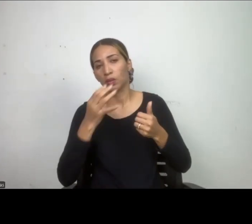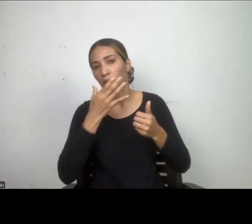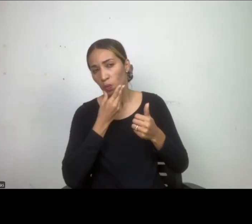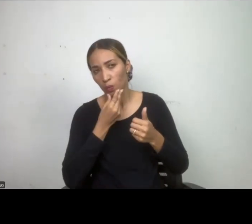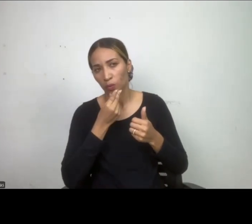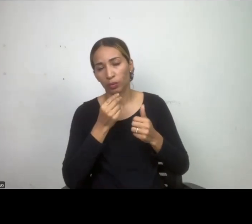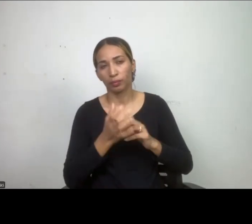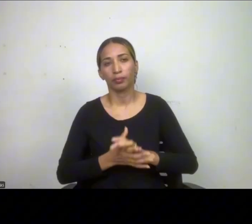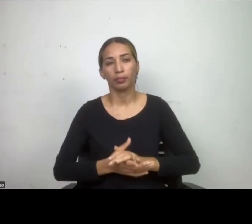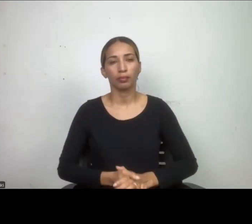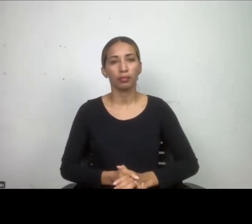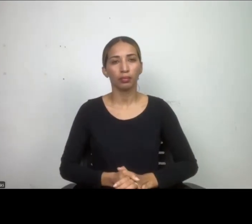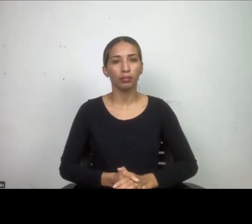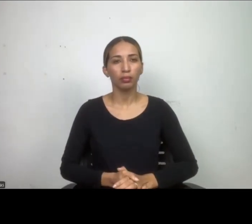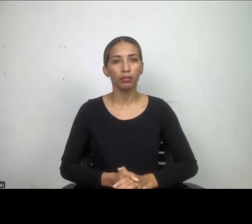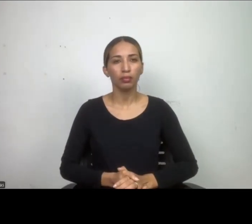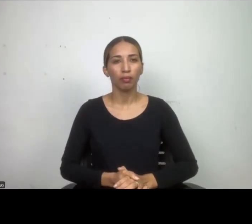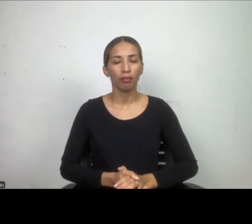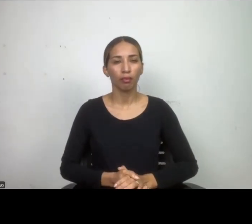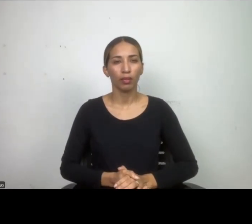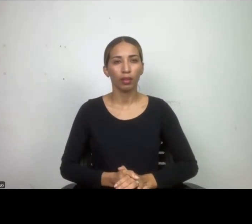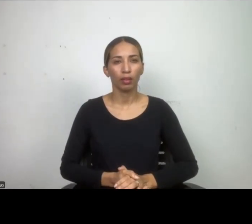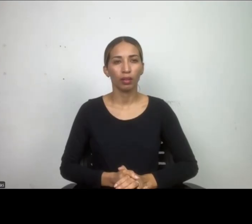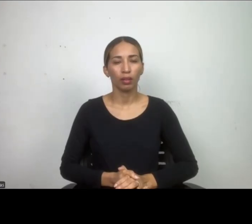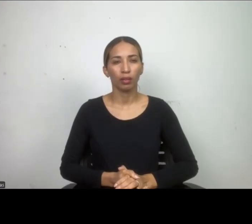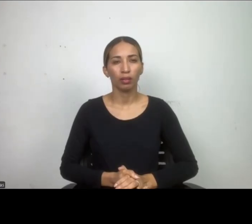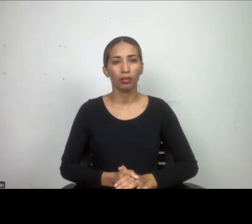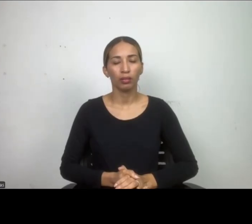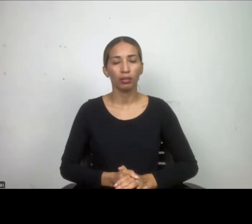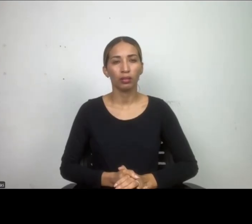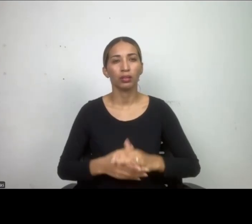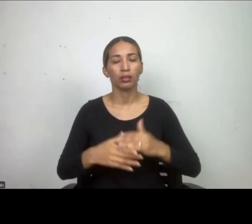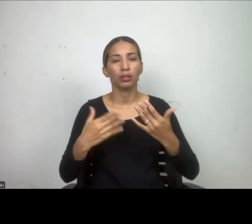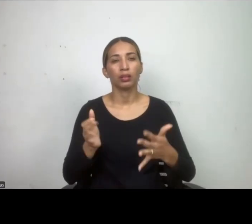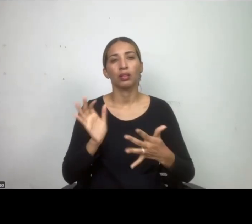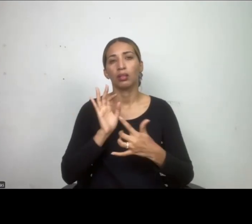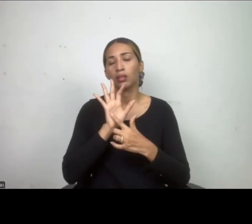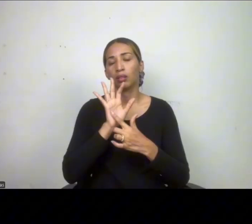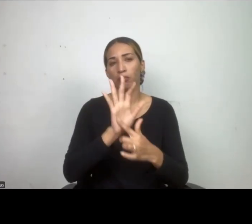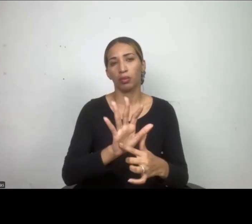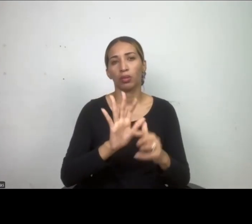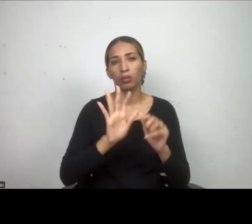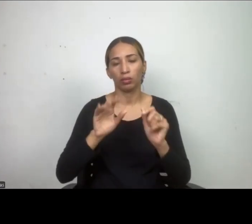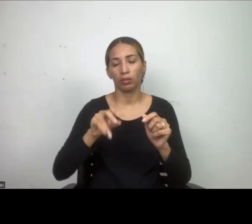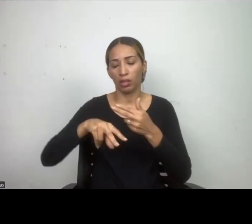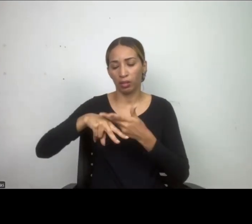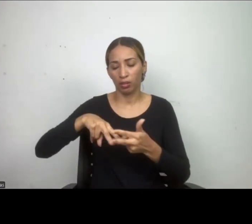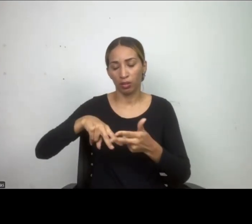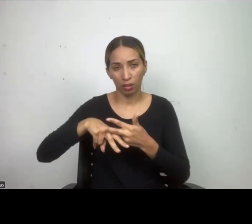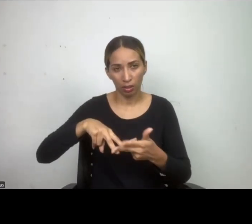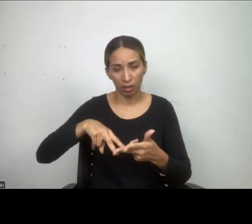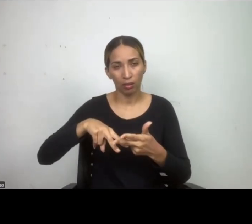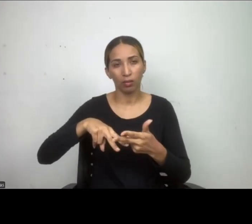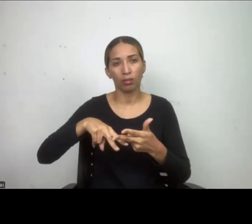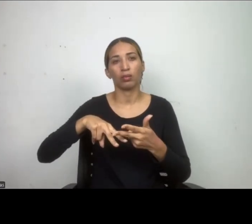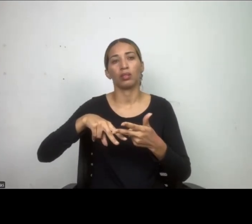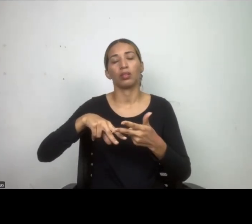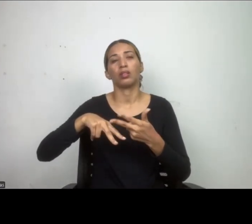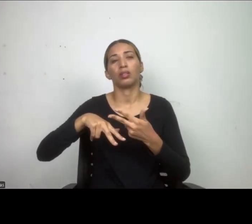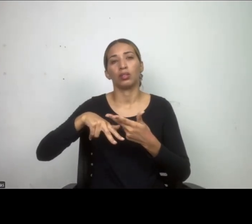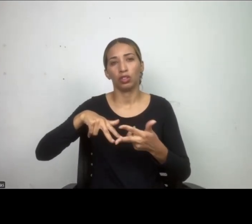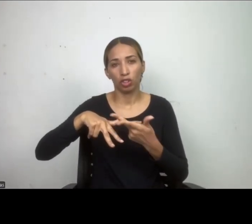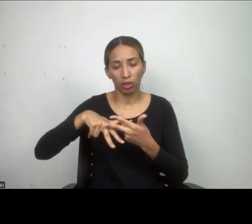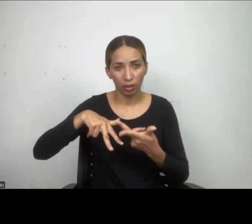diz respeito, né, assim, à orientação de identidade de gênero, né, dos acolhidos, as comunidades